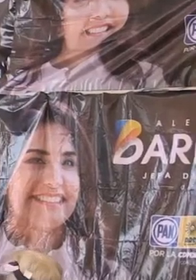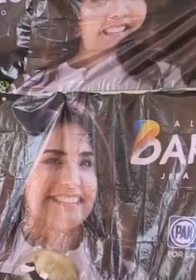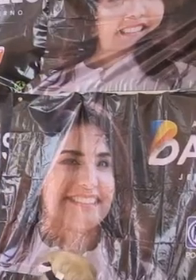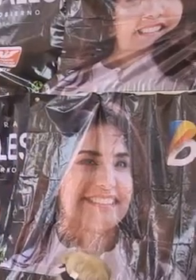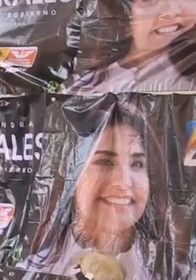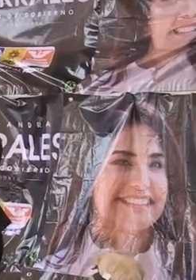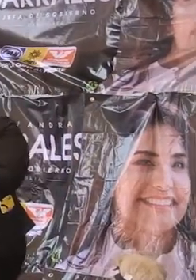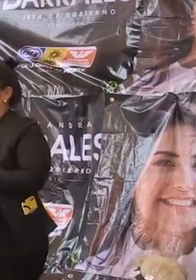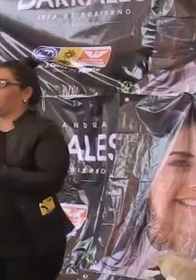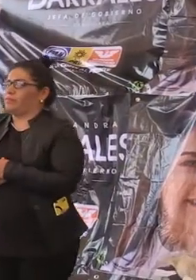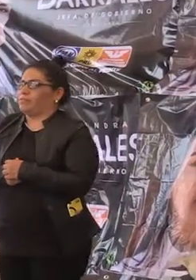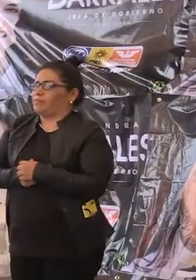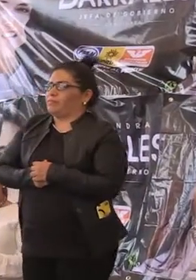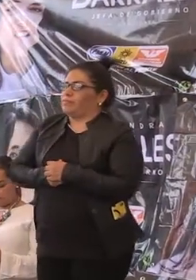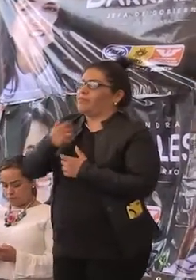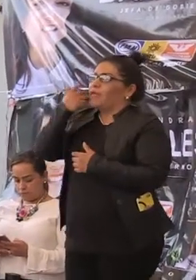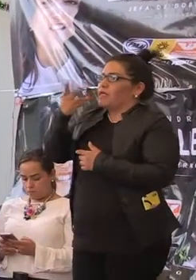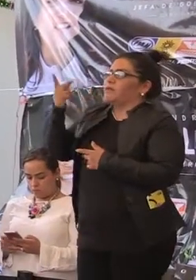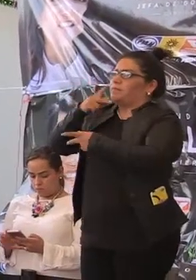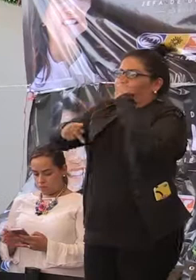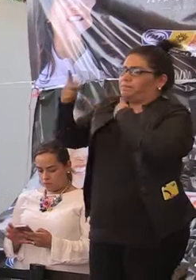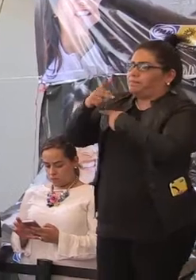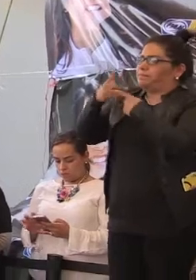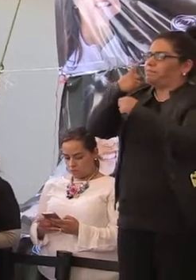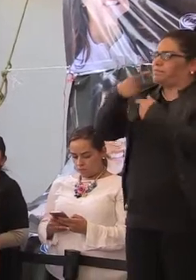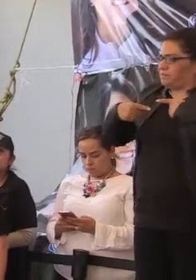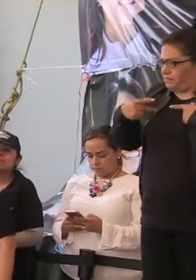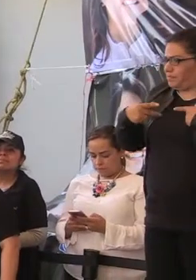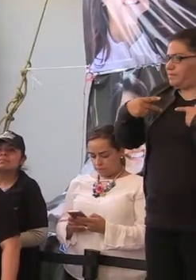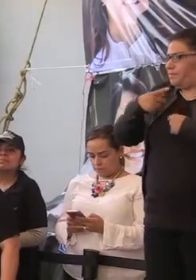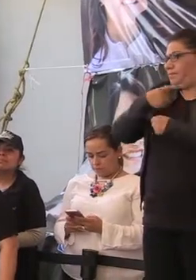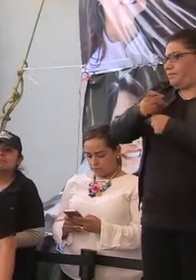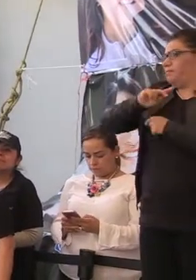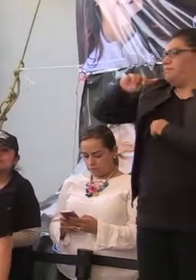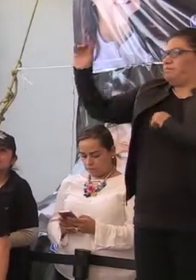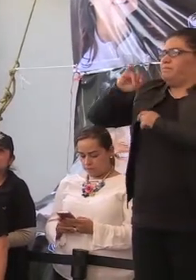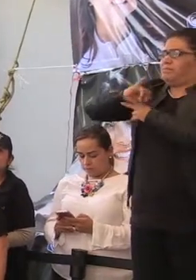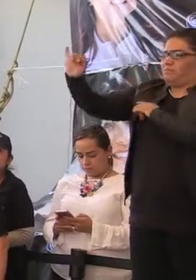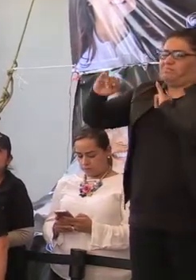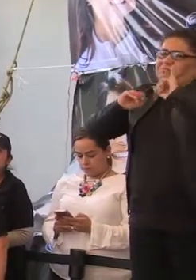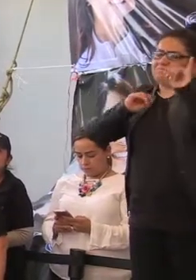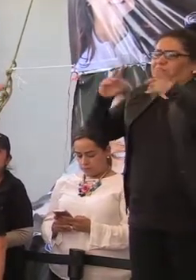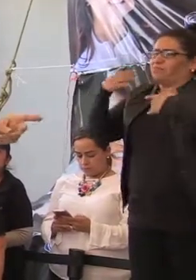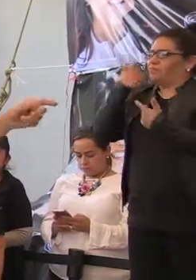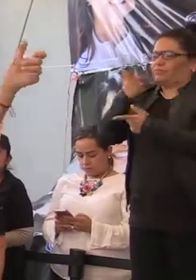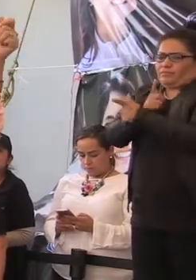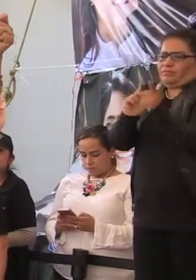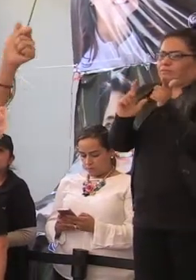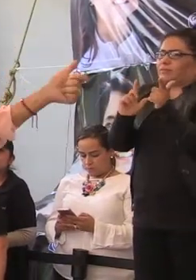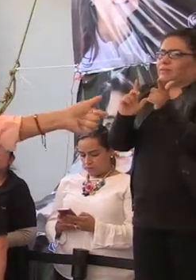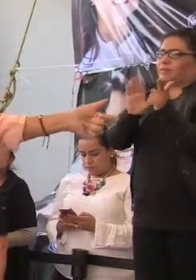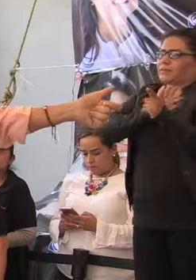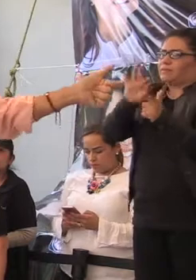Sí. Queremos que la gente venga a Xochimilco. Primero que ustedes vayan y vengan a sus destinos, que puedan